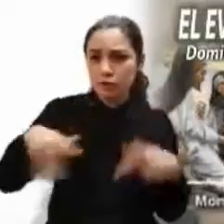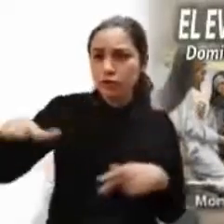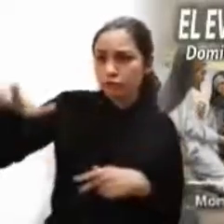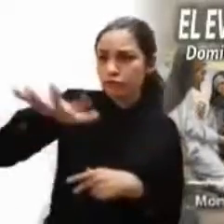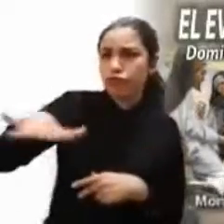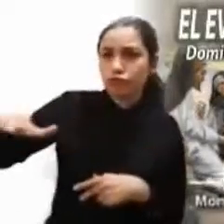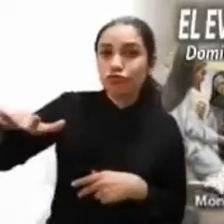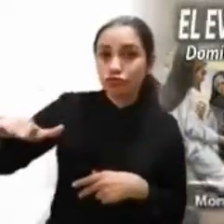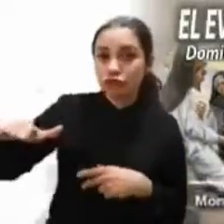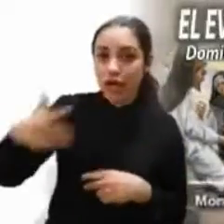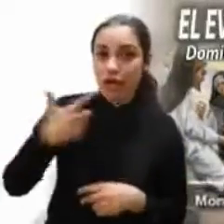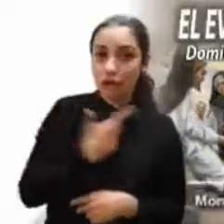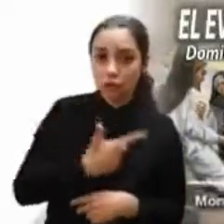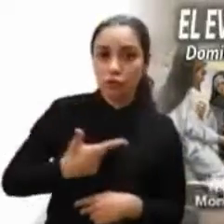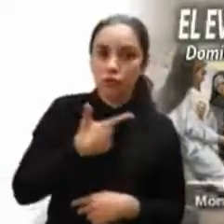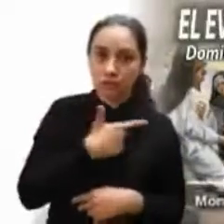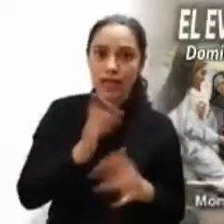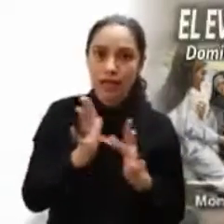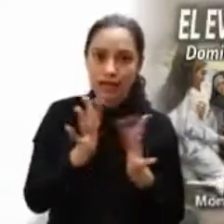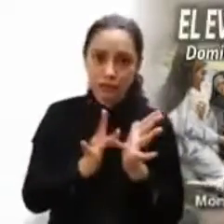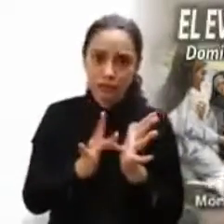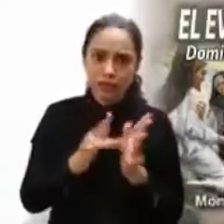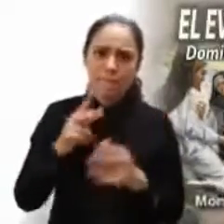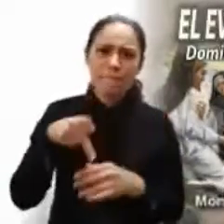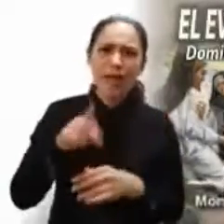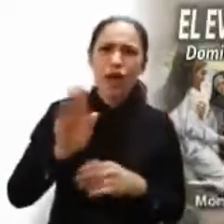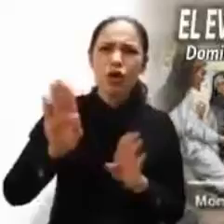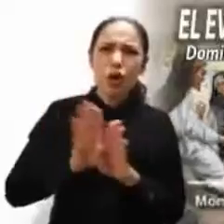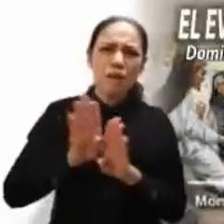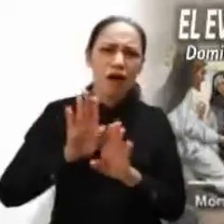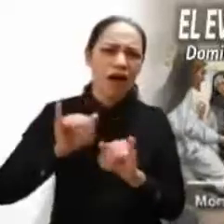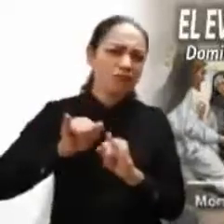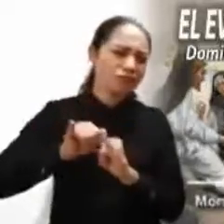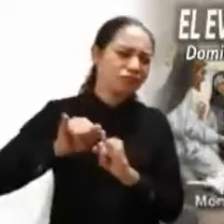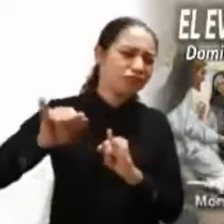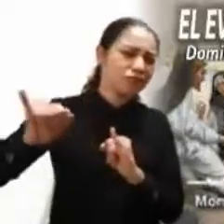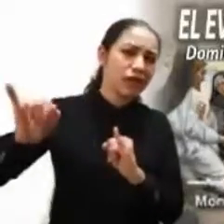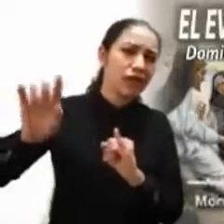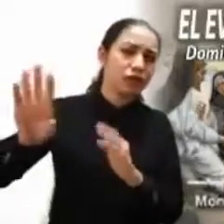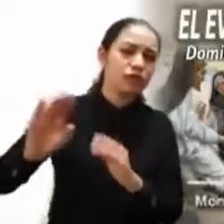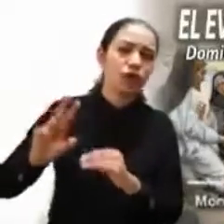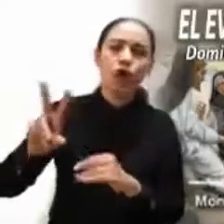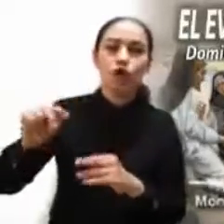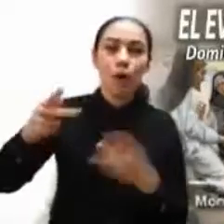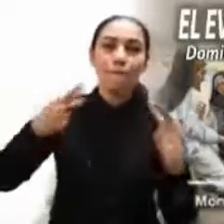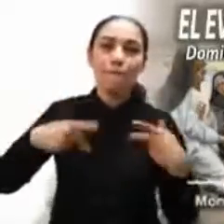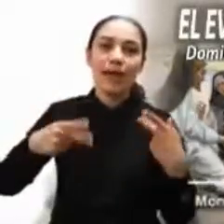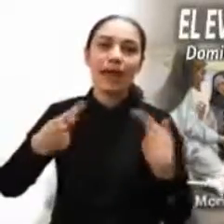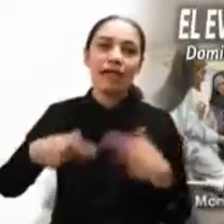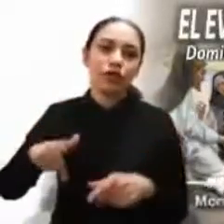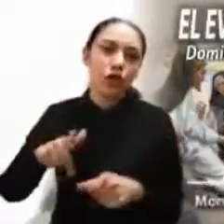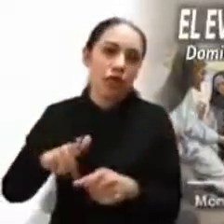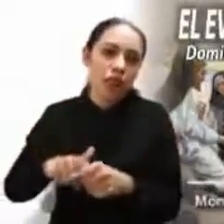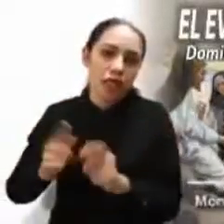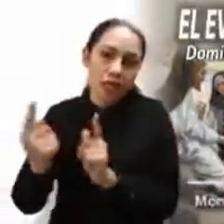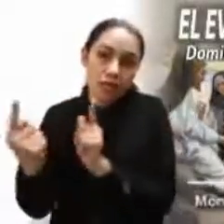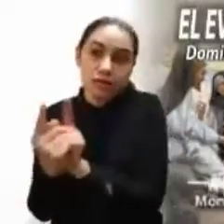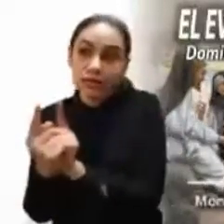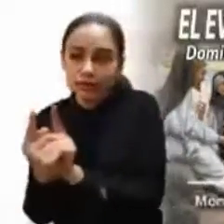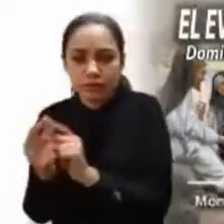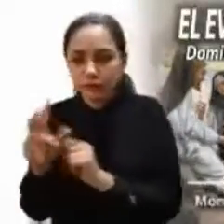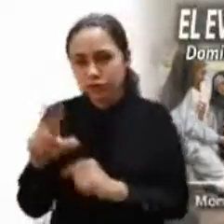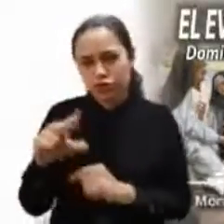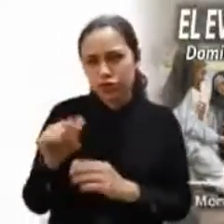Jesús, pero muy lejana e impersonal. Lo perciben con los mismos signos del